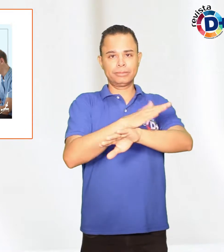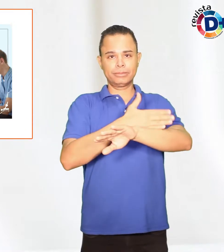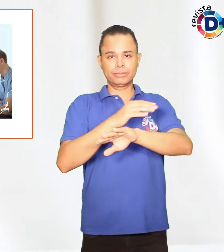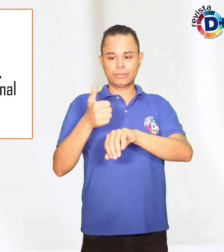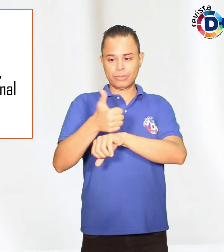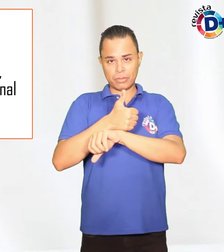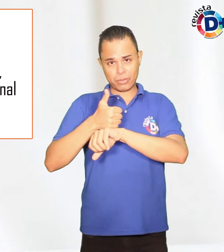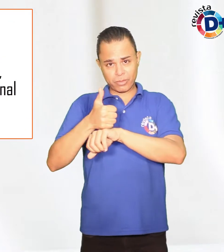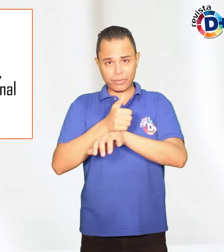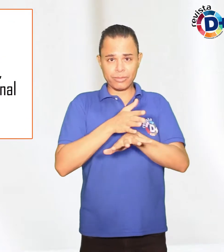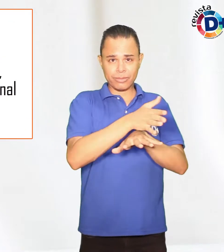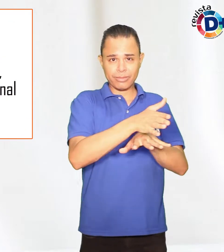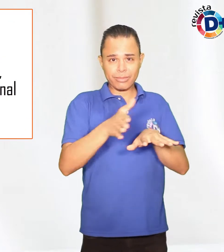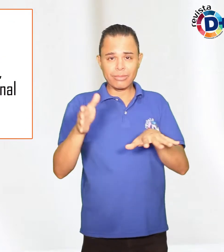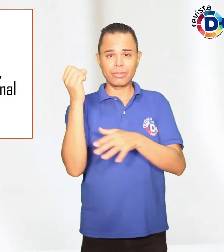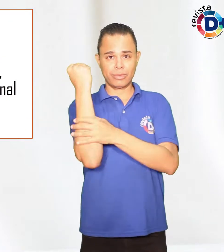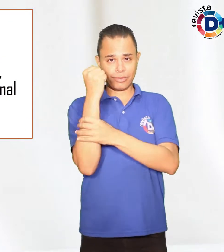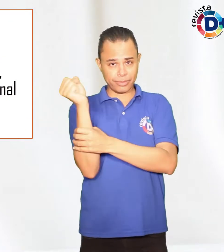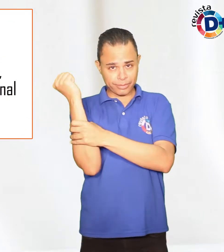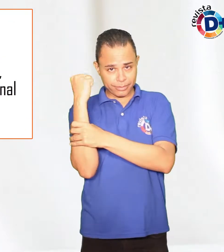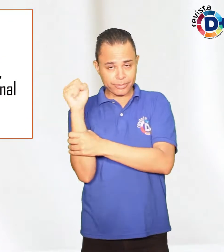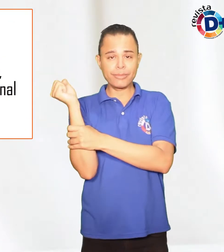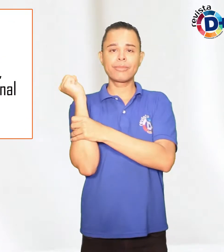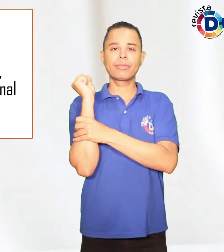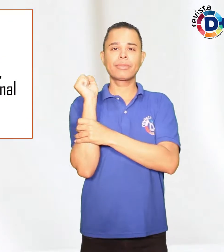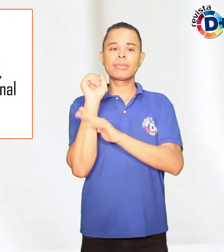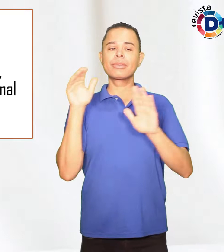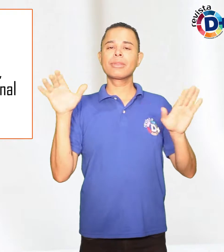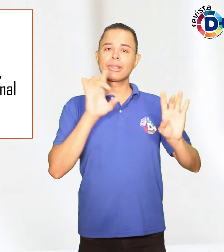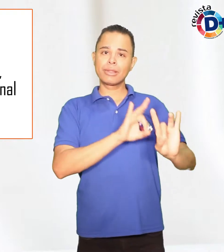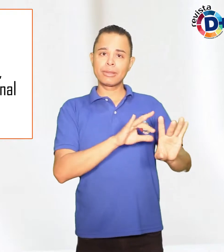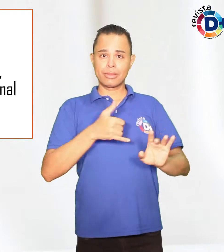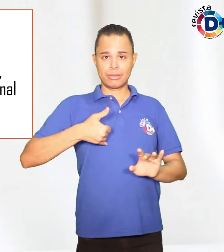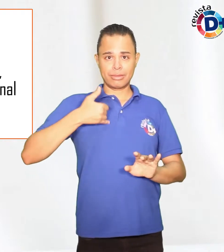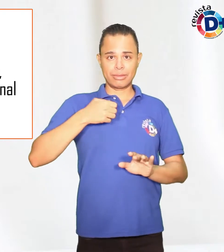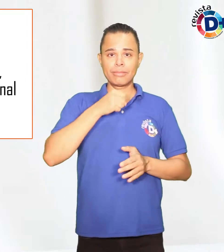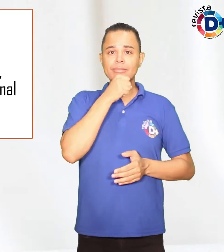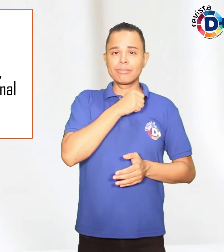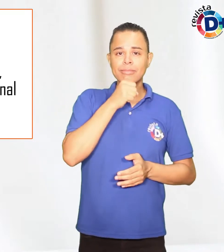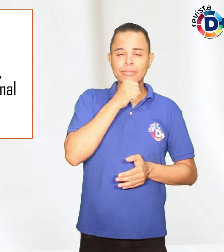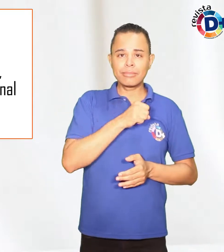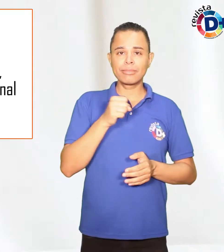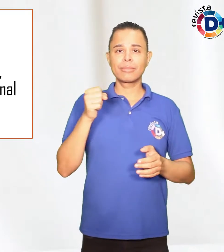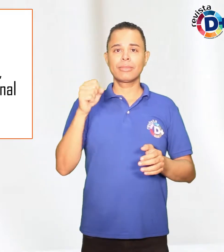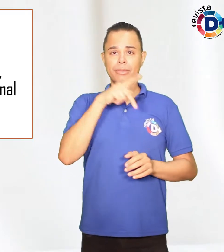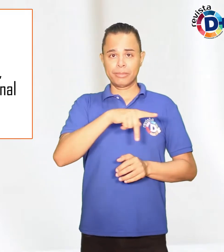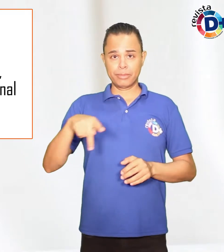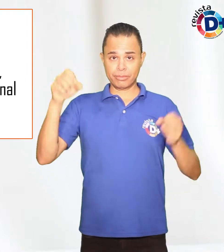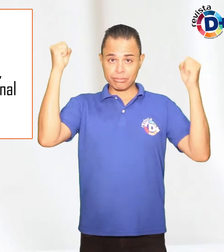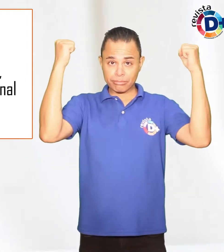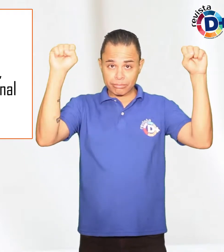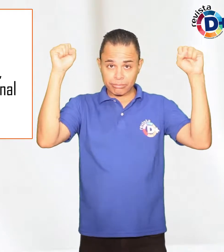de fisioterapia e gerontologia educação física